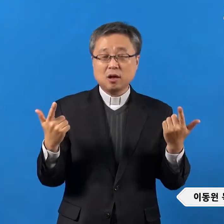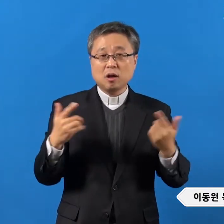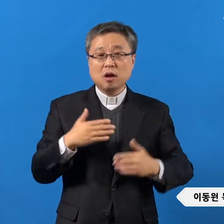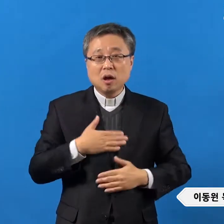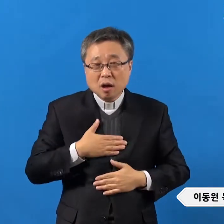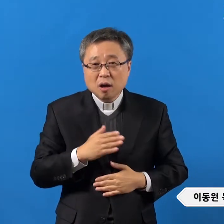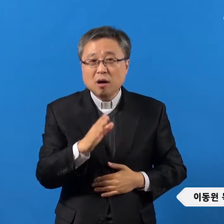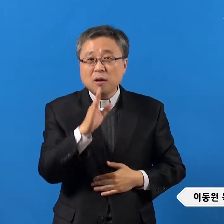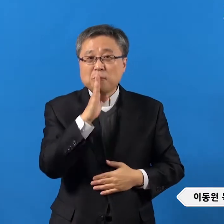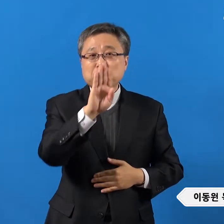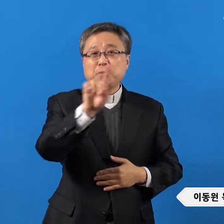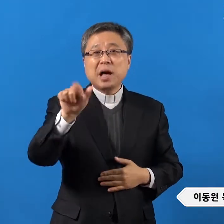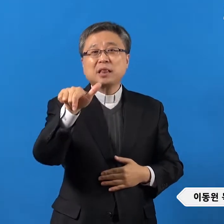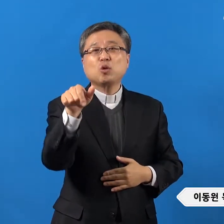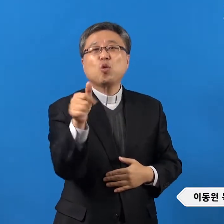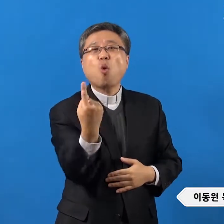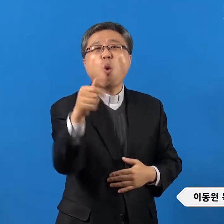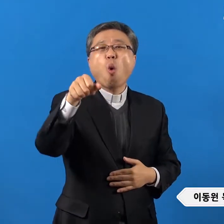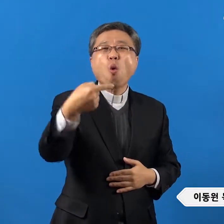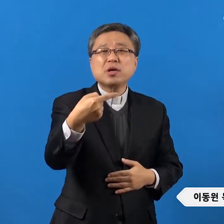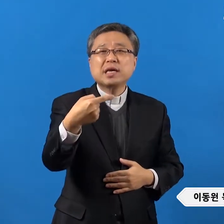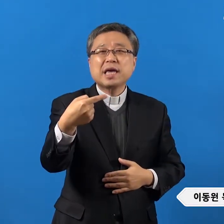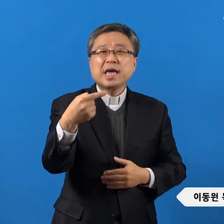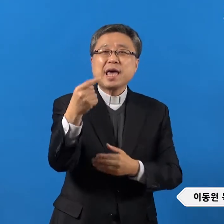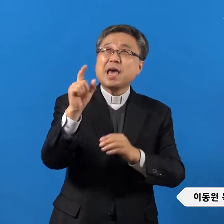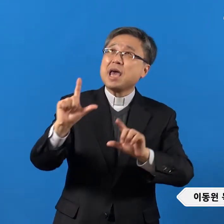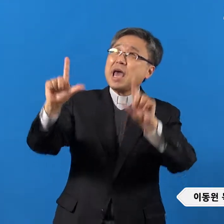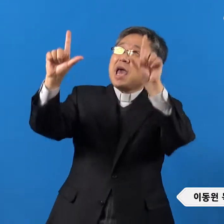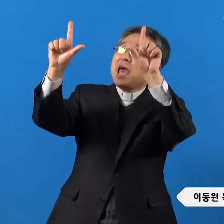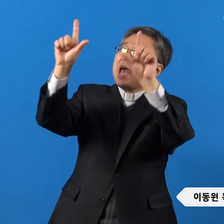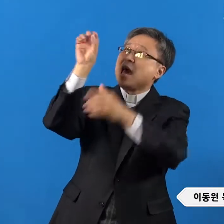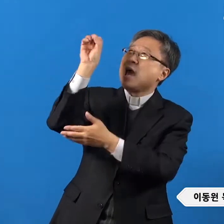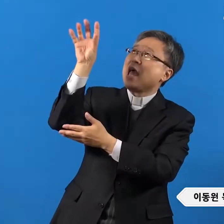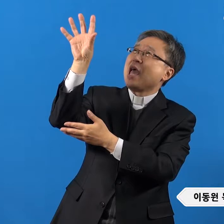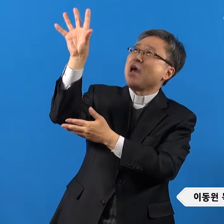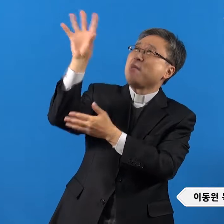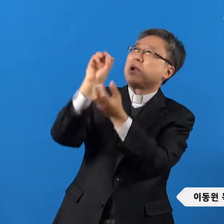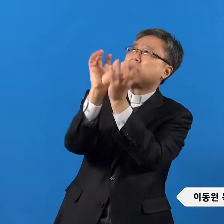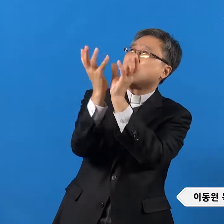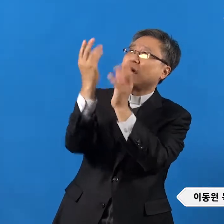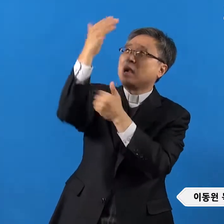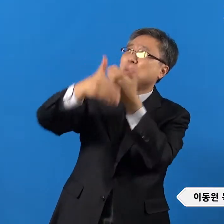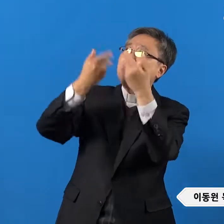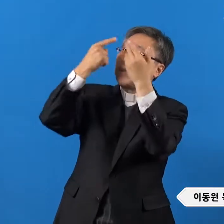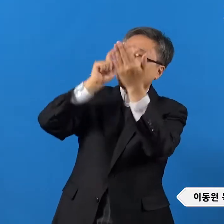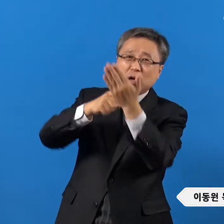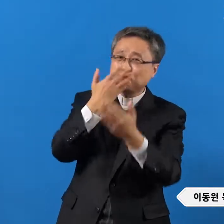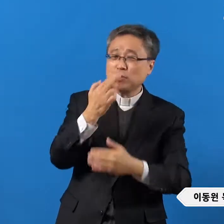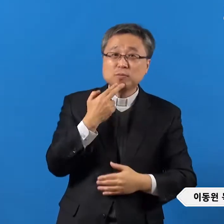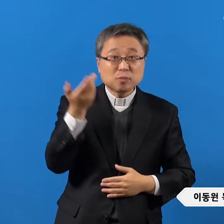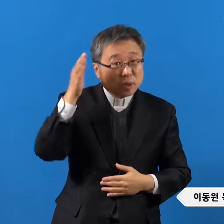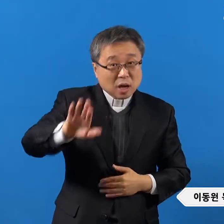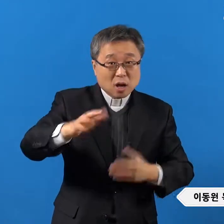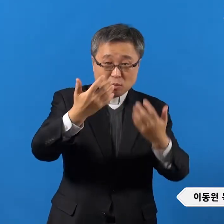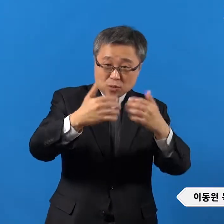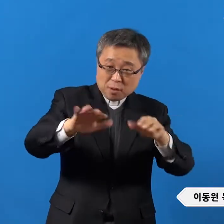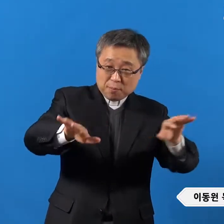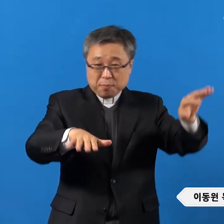반고흐의 해바라기에서 하나님을 발견할 수는 없을까? 부서지는 파도 속에서 하나님을 볼